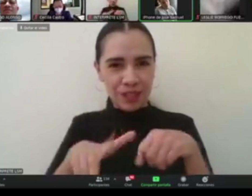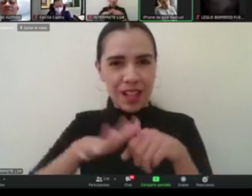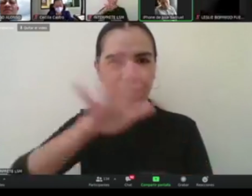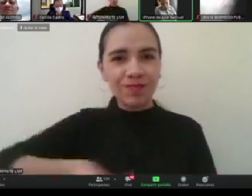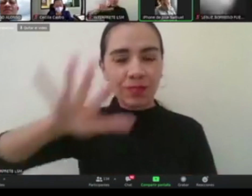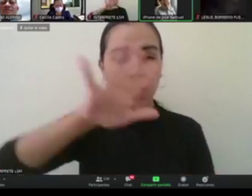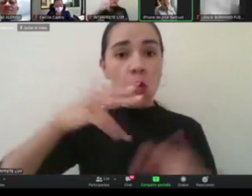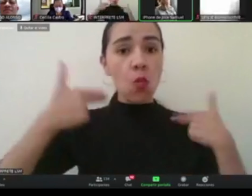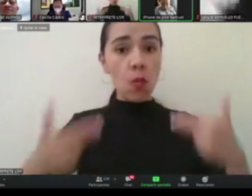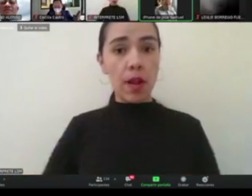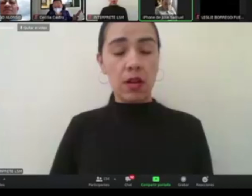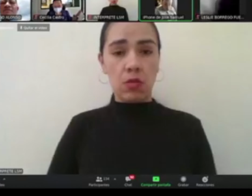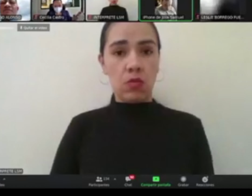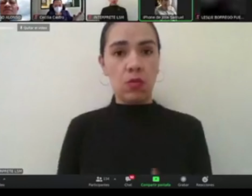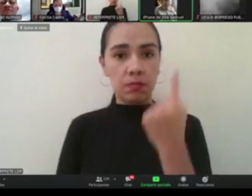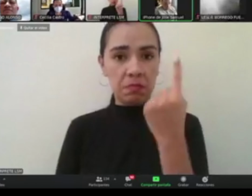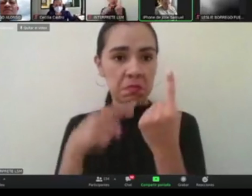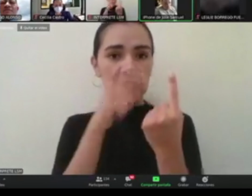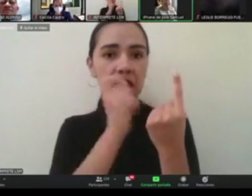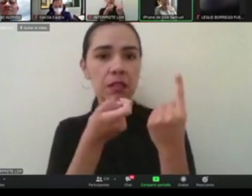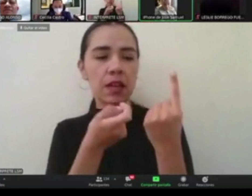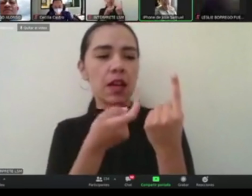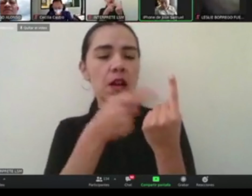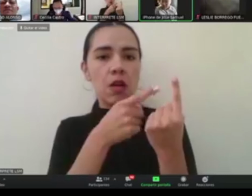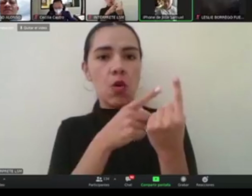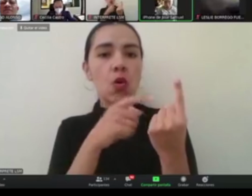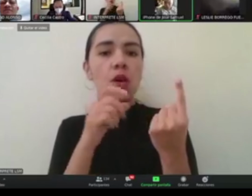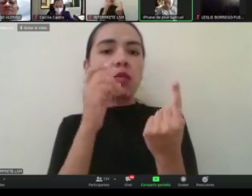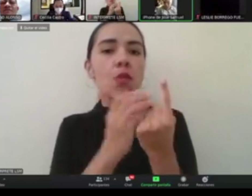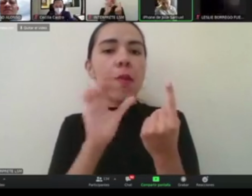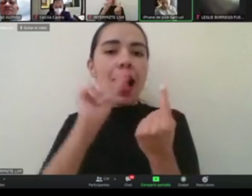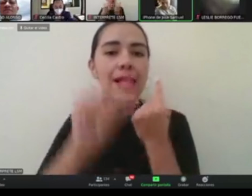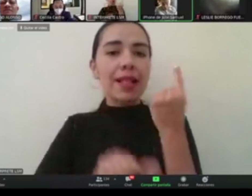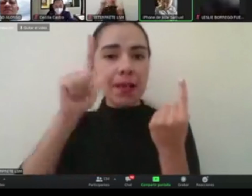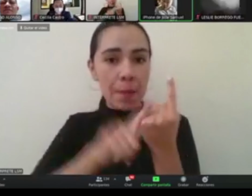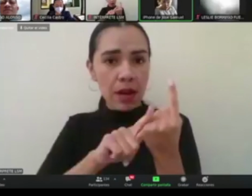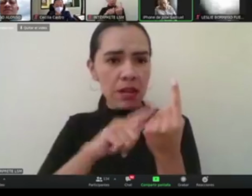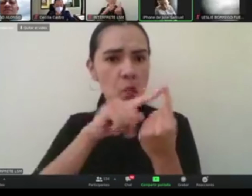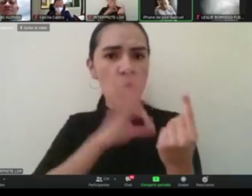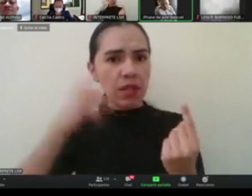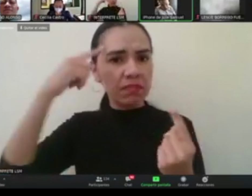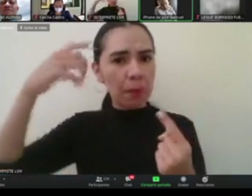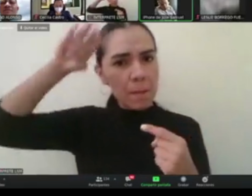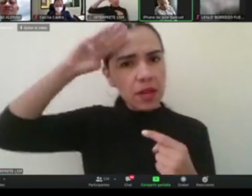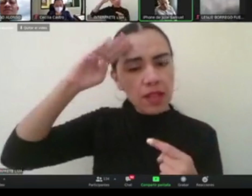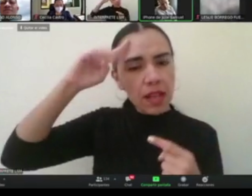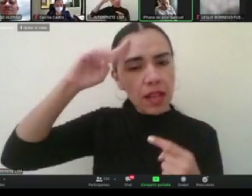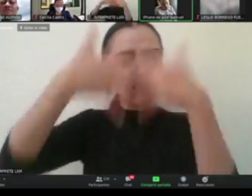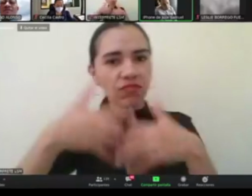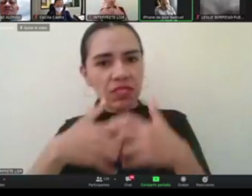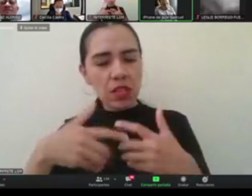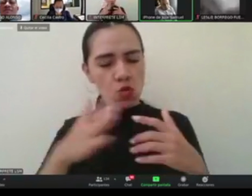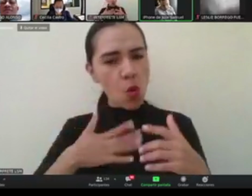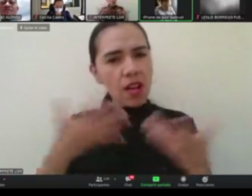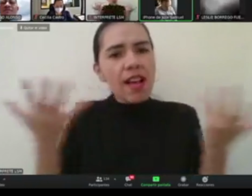El ser humano es el único animal que es capaz de pensar en lo que hace y reflexionar sobre lo que hace y